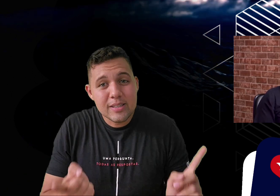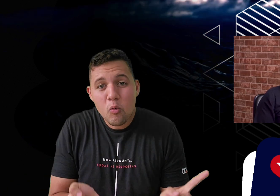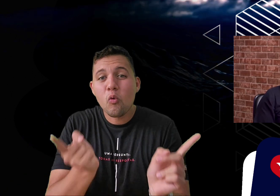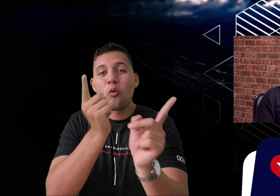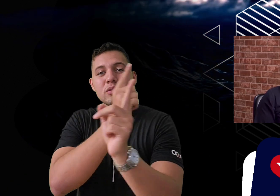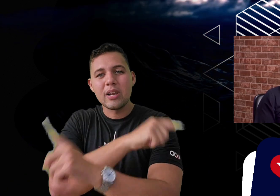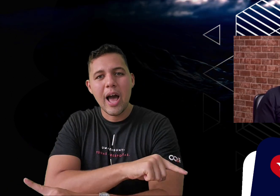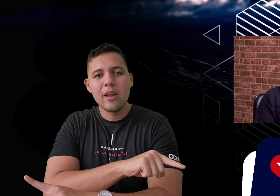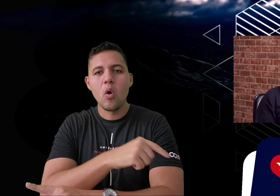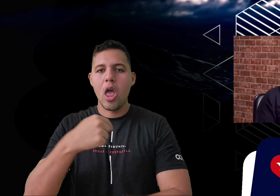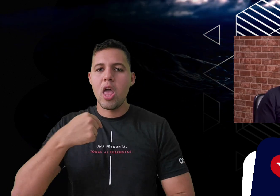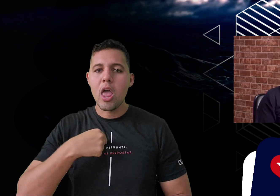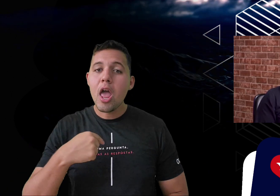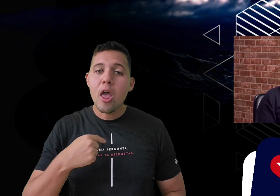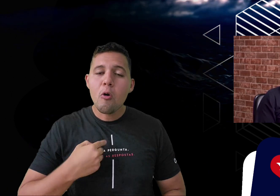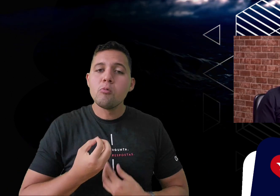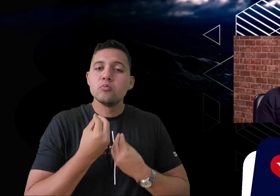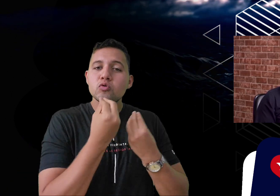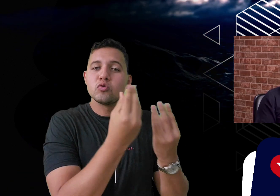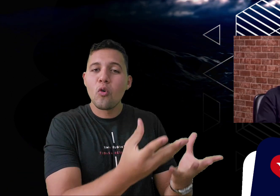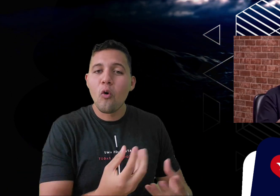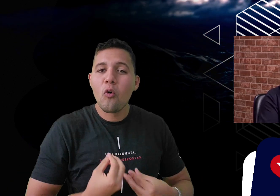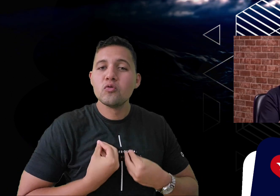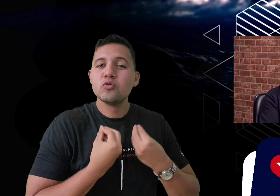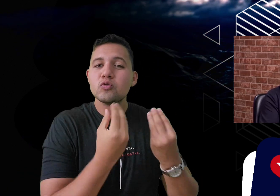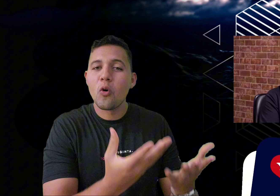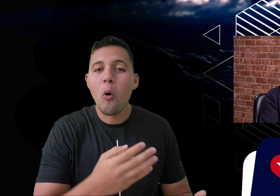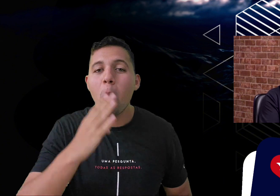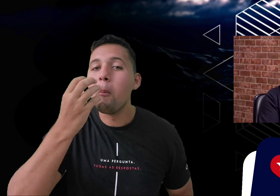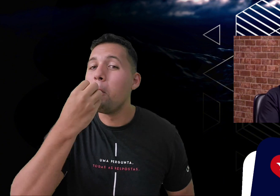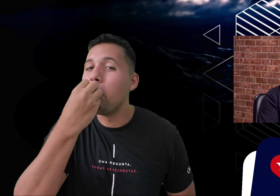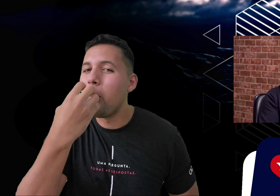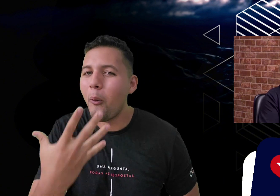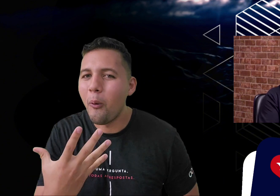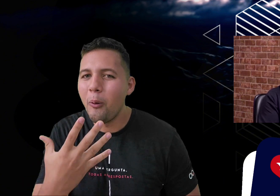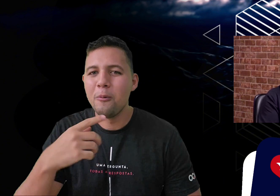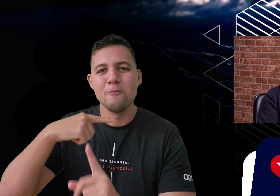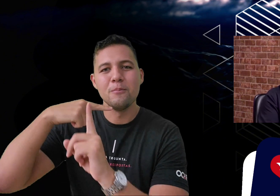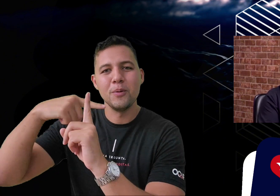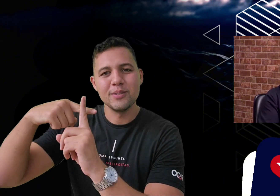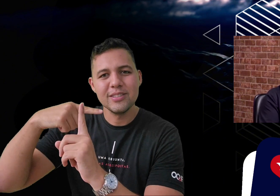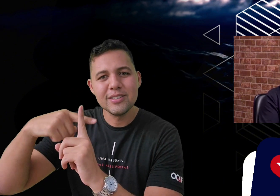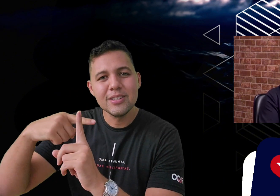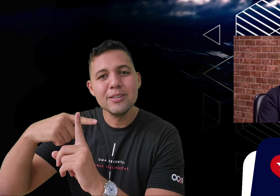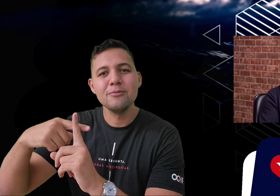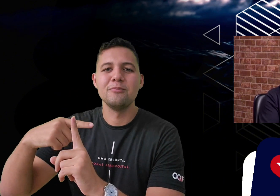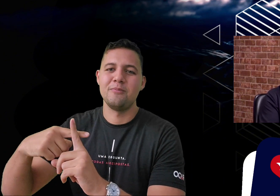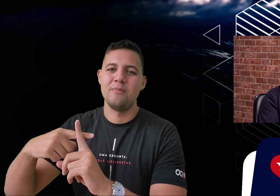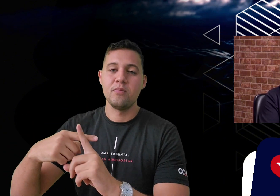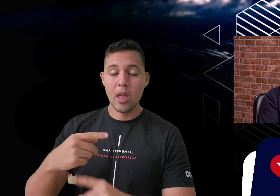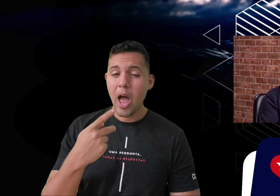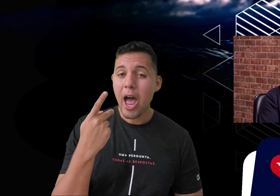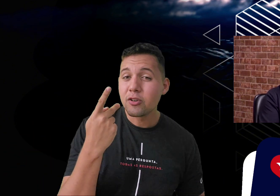emocional, e também a sua família vai aprender um pouquinho mais sobre como deve ser